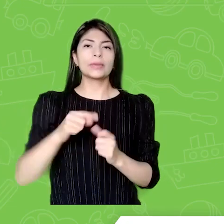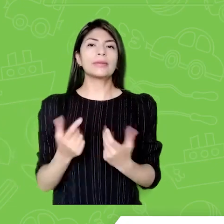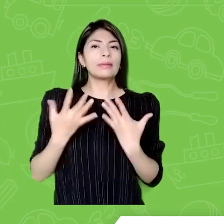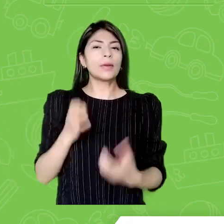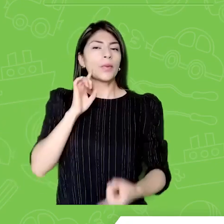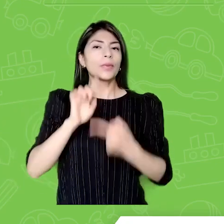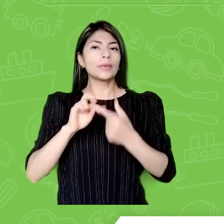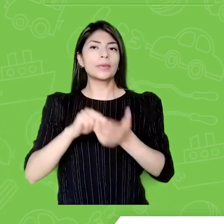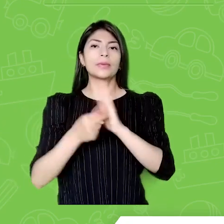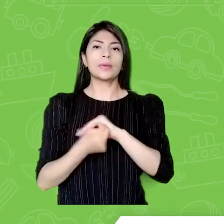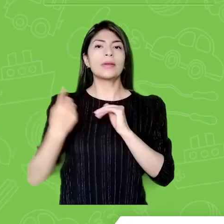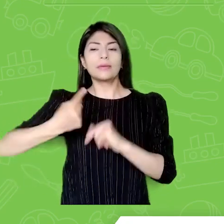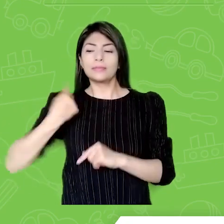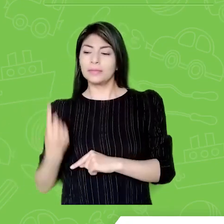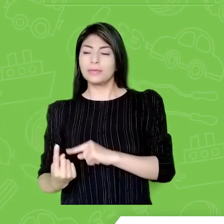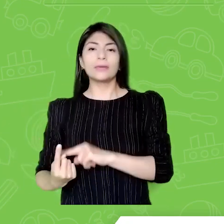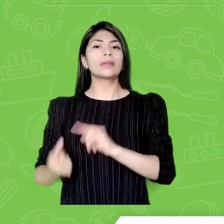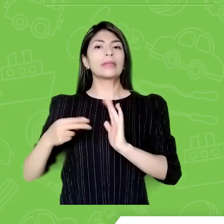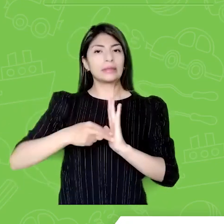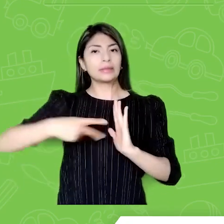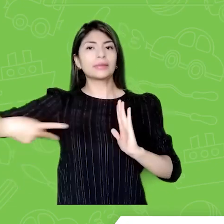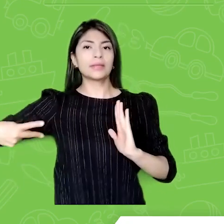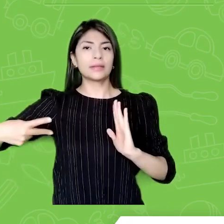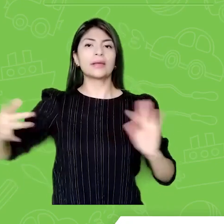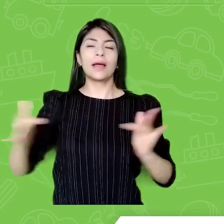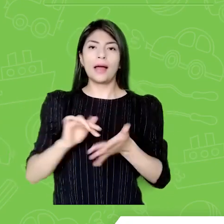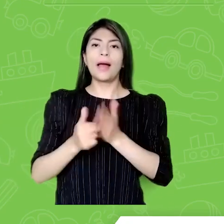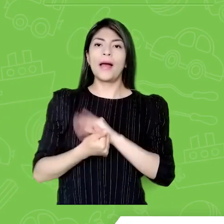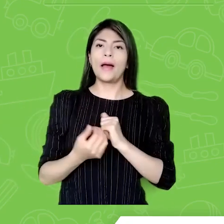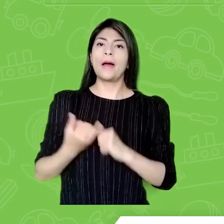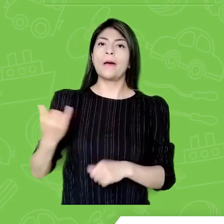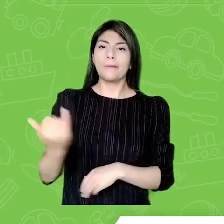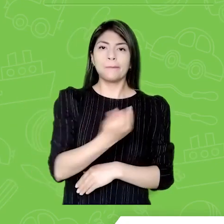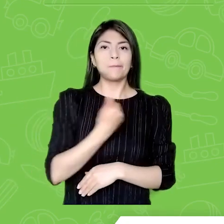en cuenta las respectivas especificaciones